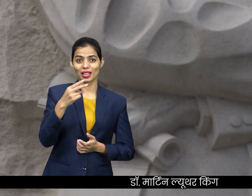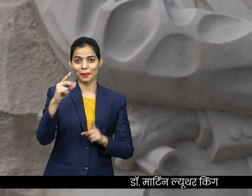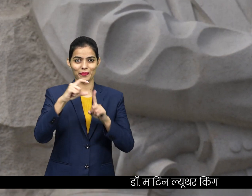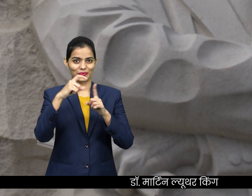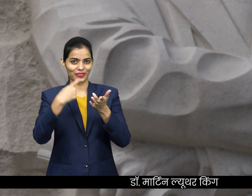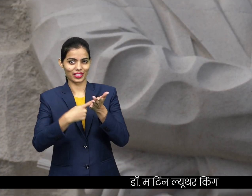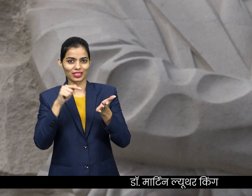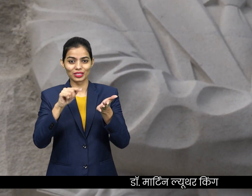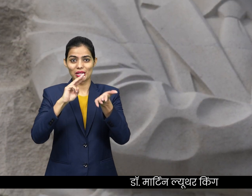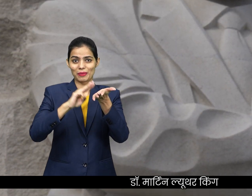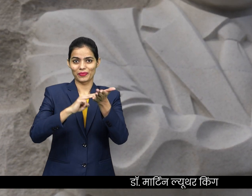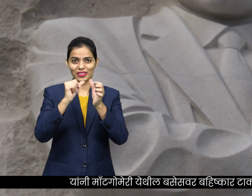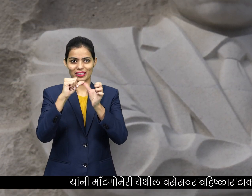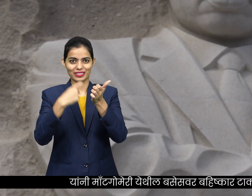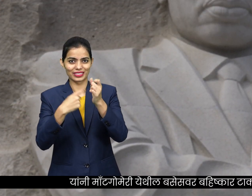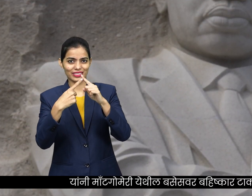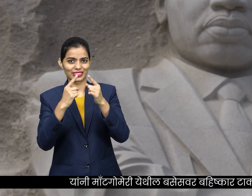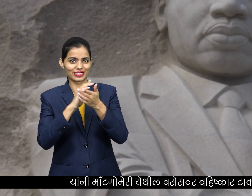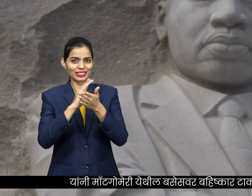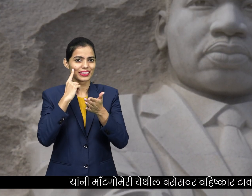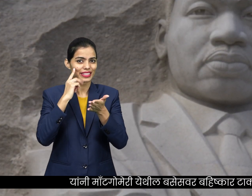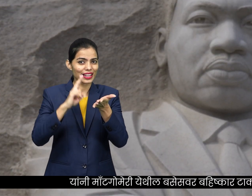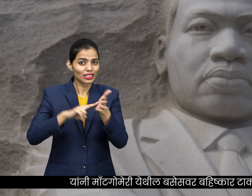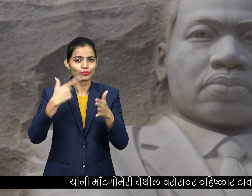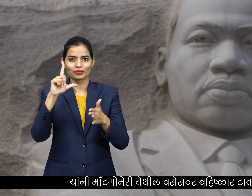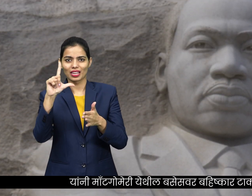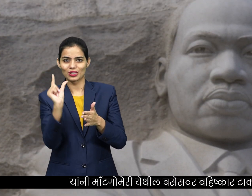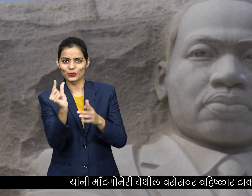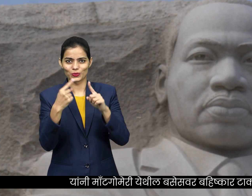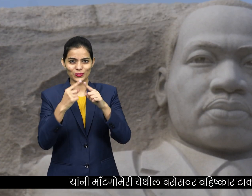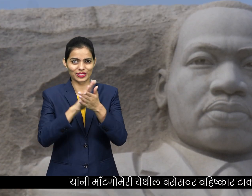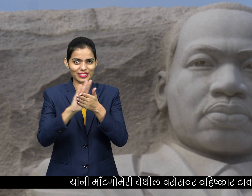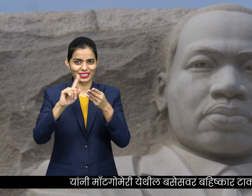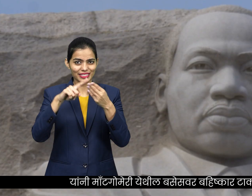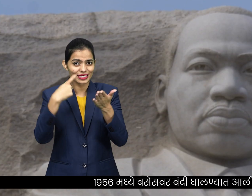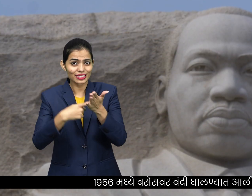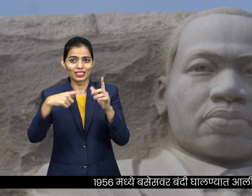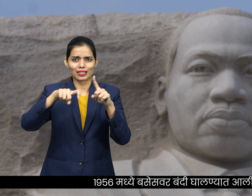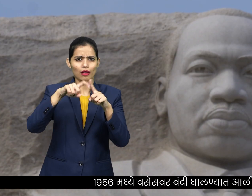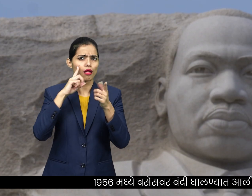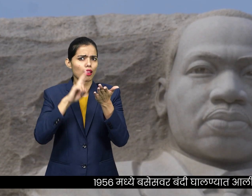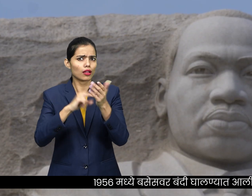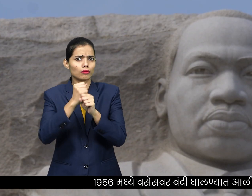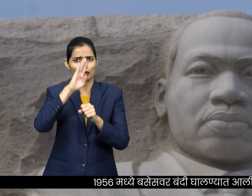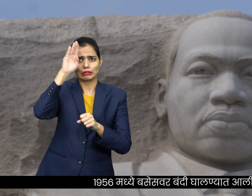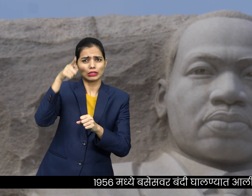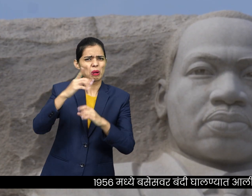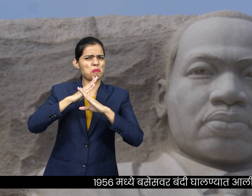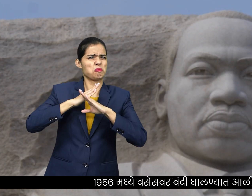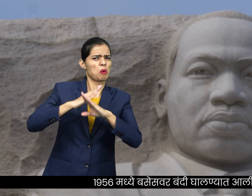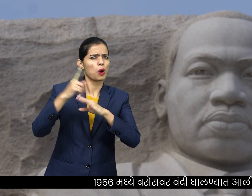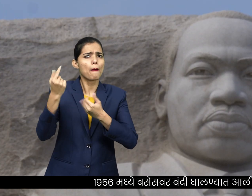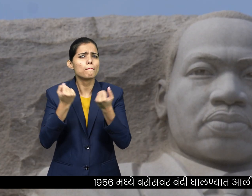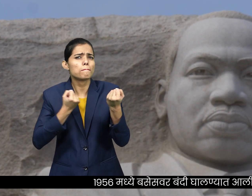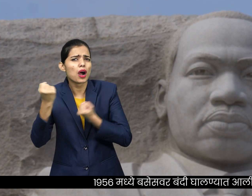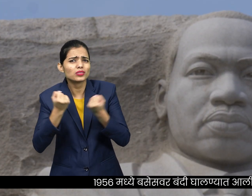डॉक्टर मार्टिन लूथर किंग यांनी मॉन्टगोमेरी येथील बसेसवर बहिष्कार टाकल्याने 1956 मध्ये